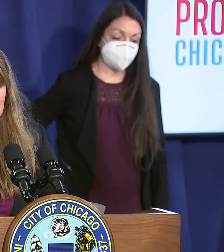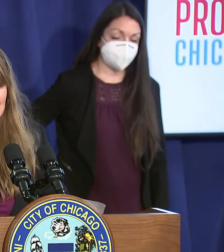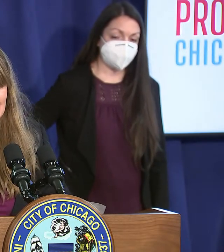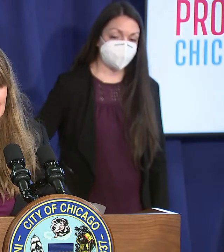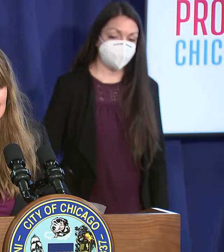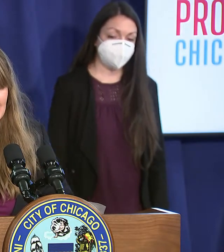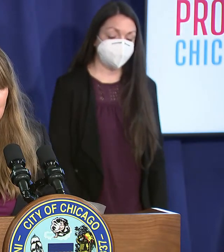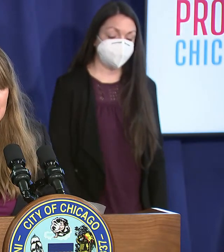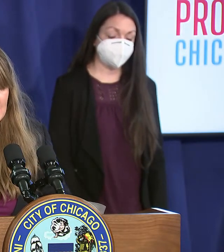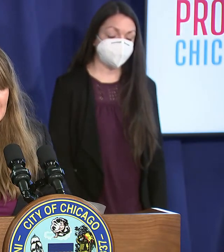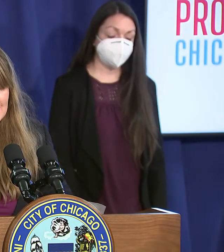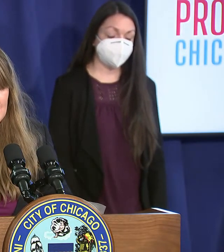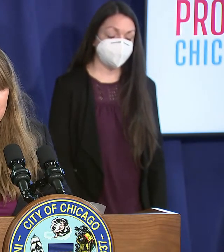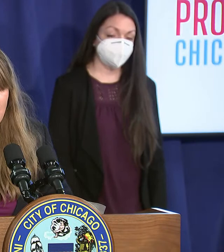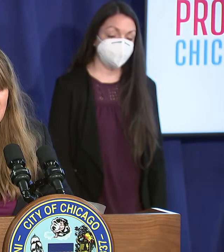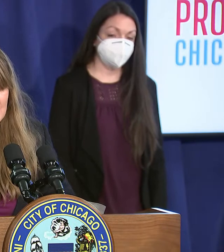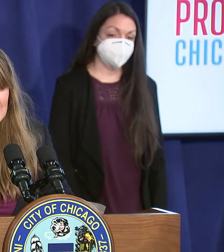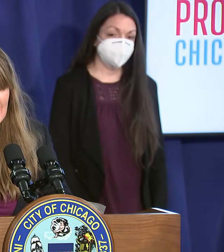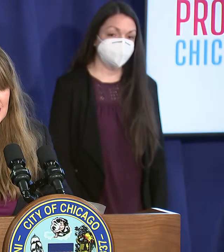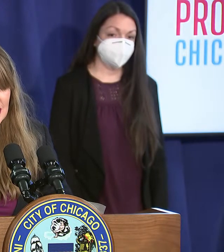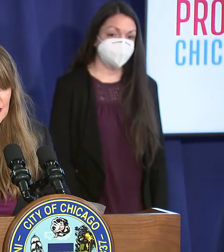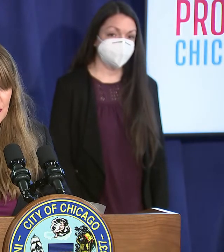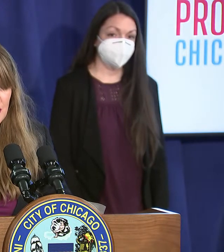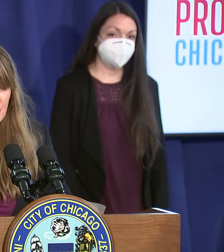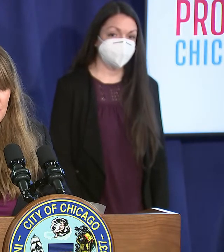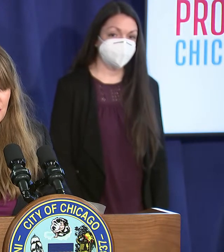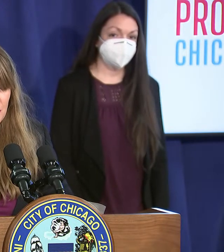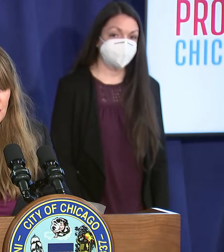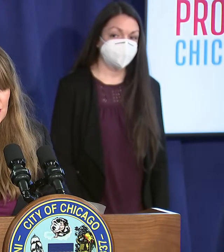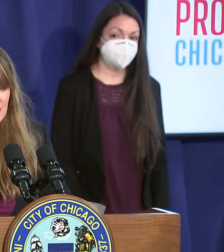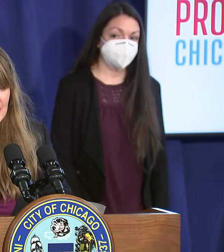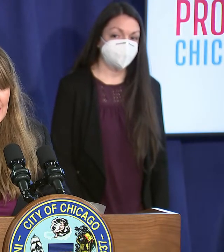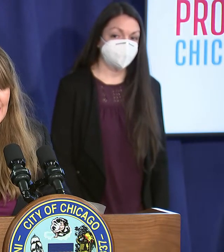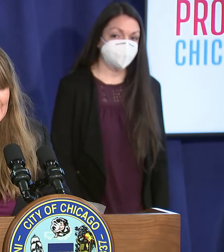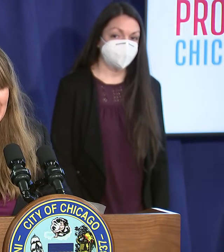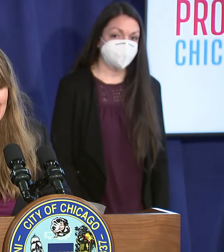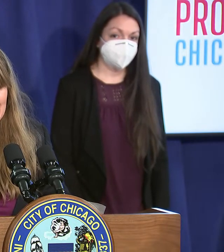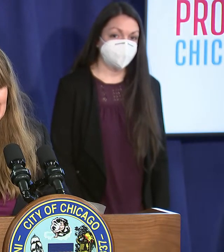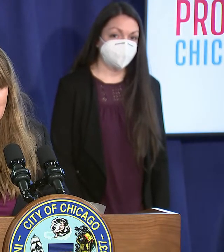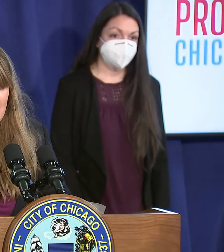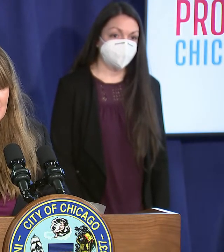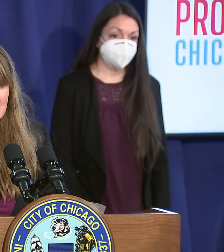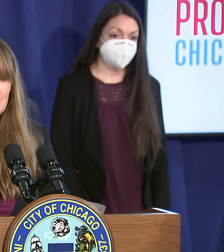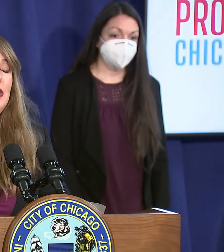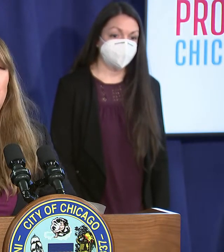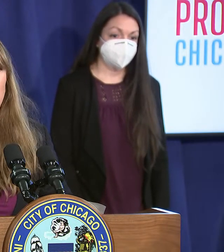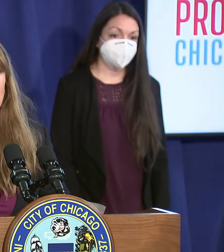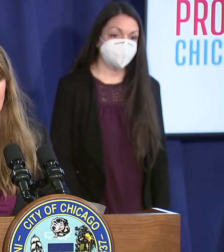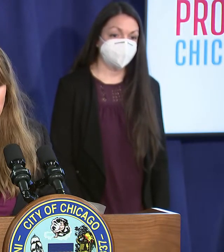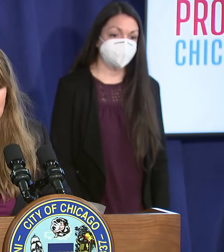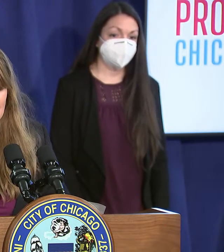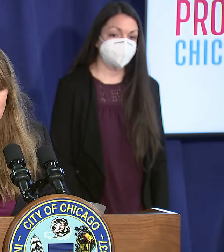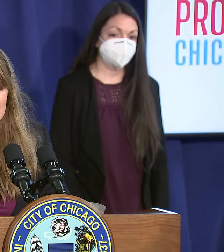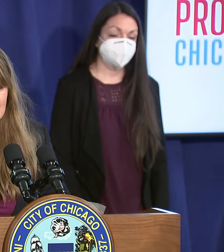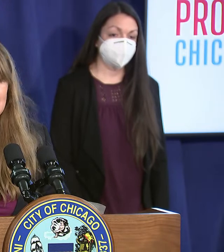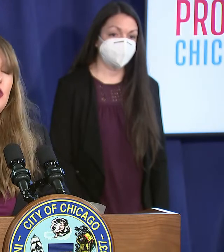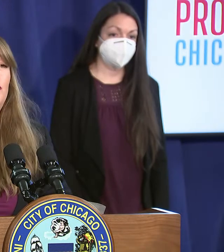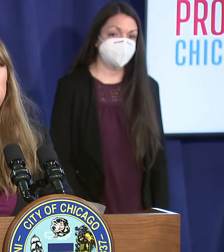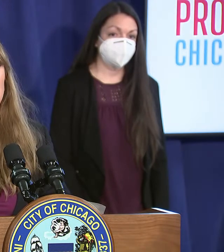mascarillas. La CDC recomienda que si puede y tiene acceso, por favor considere la KN95, que